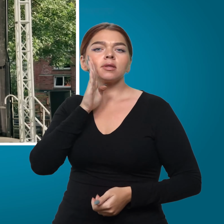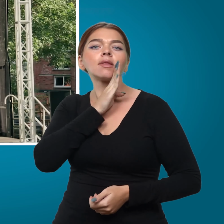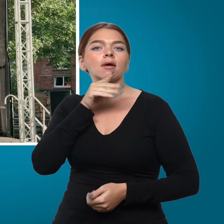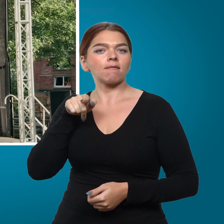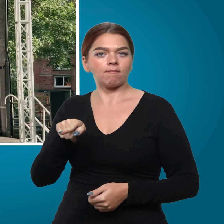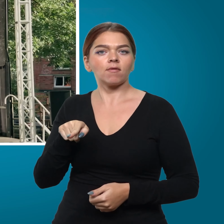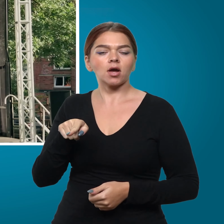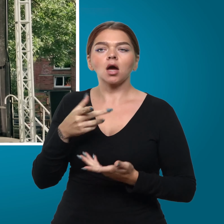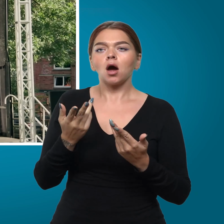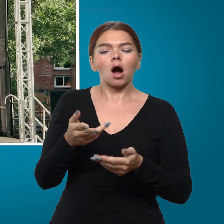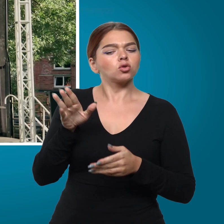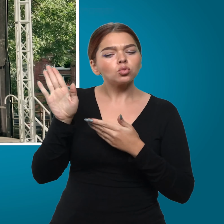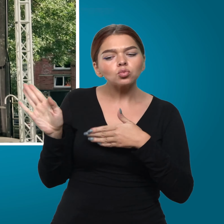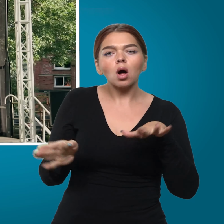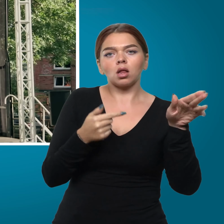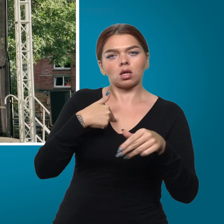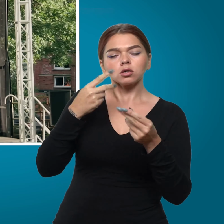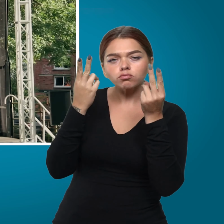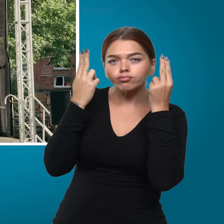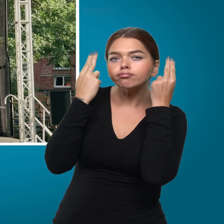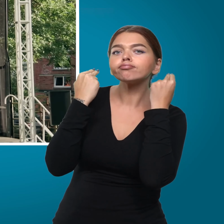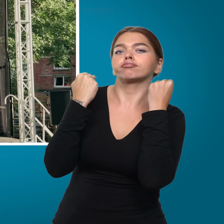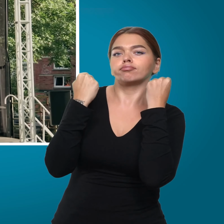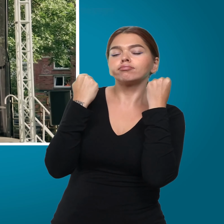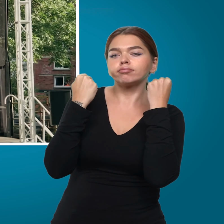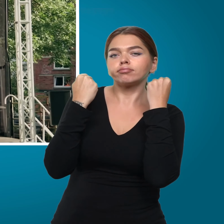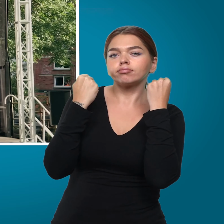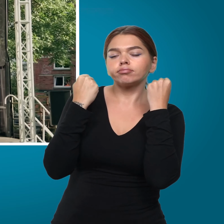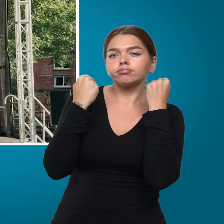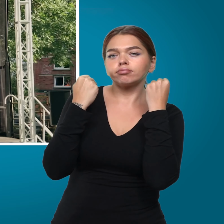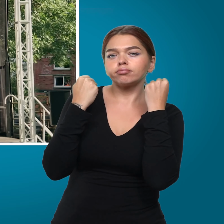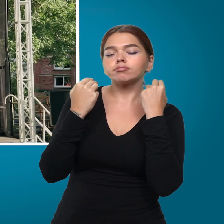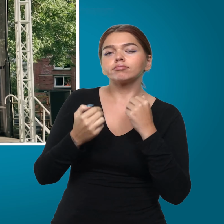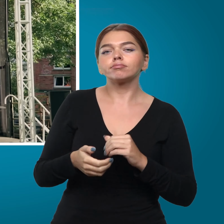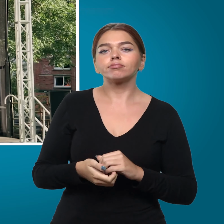minčių atsikalbinėti, neklausyti,